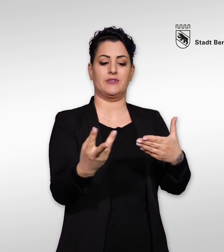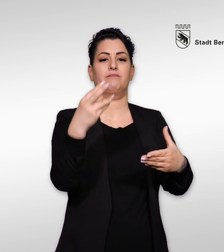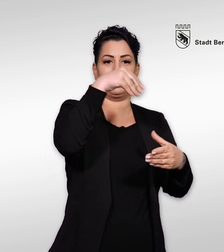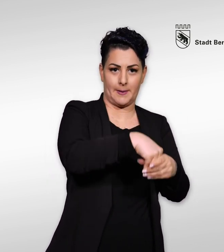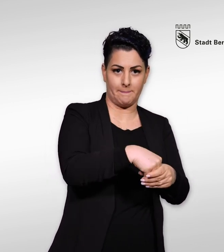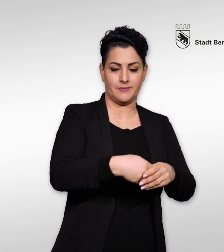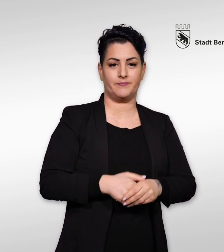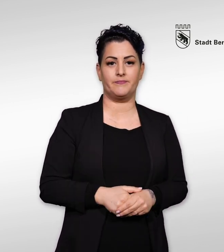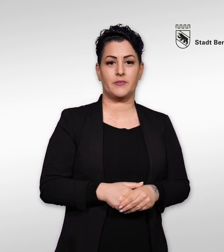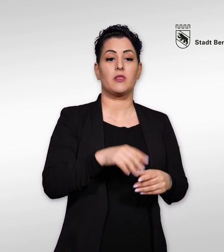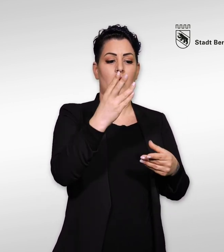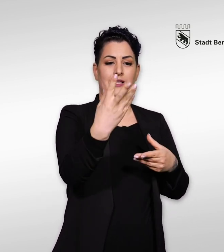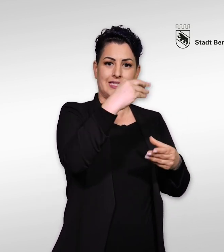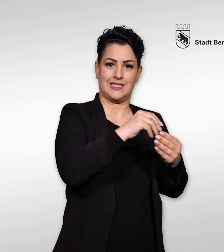Kleben Sie das Stimmkuvert zu.